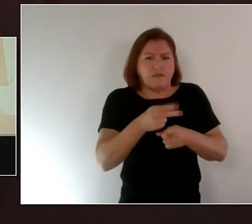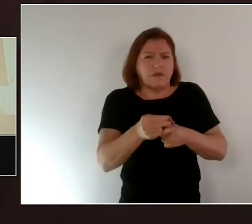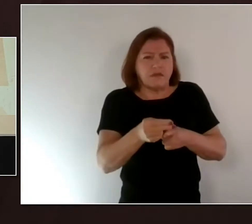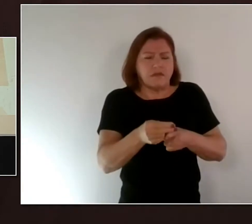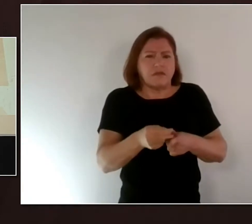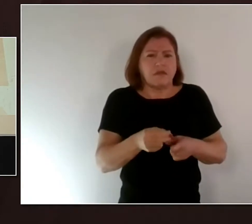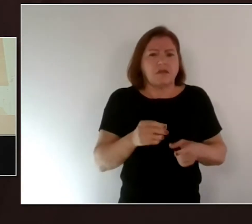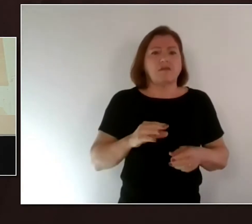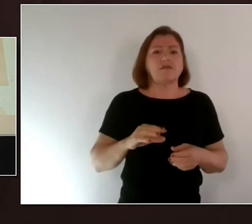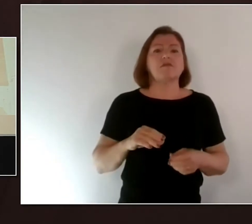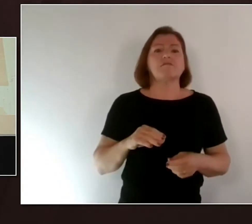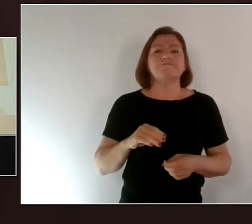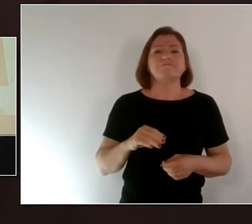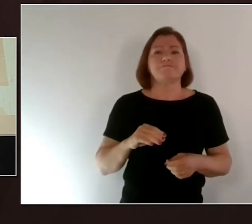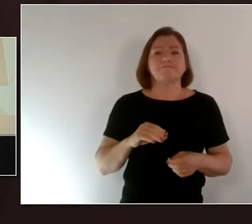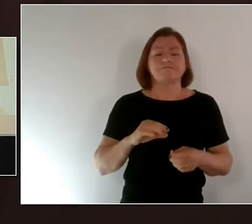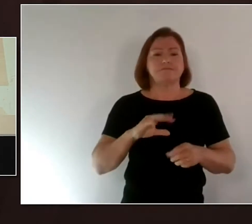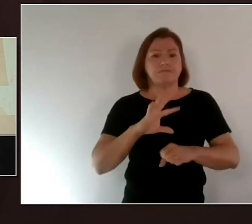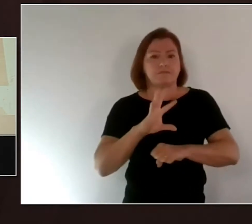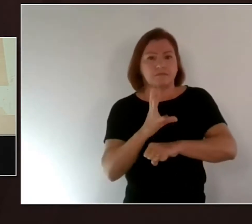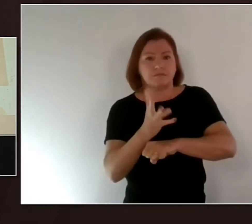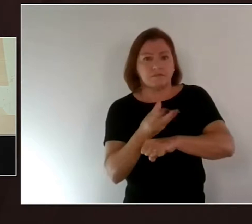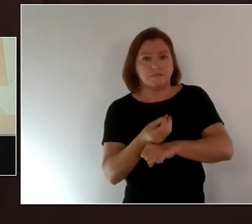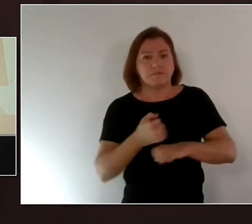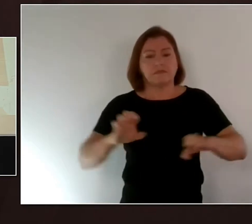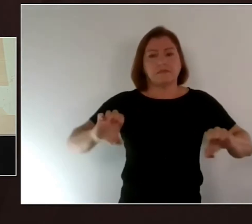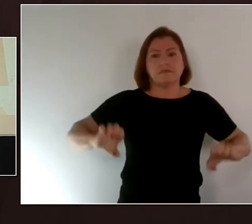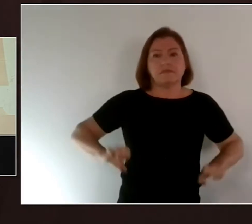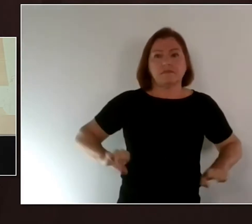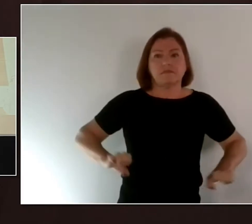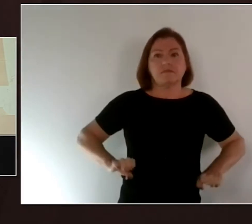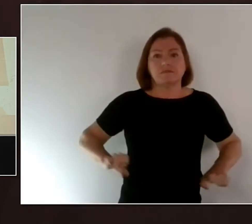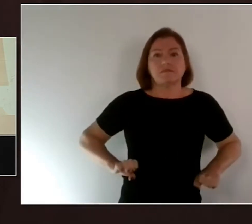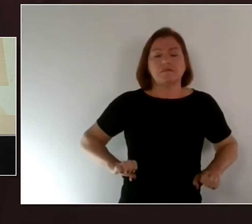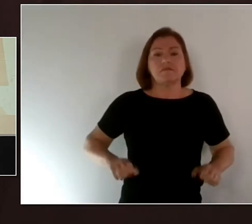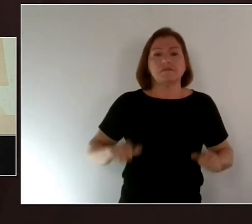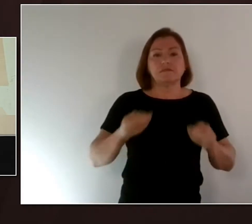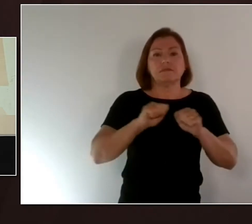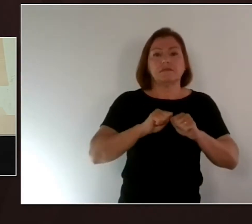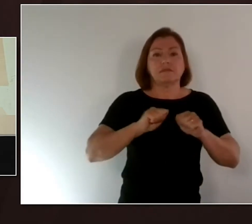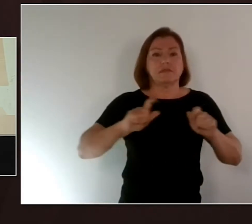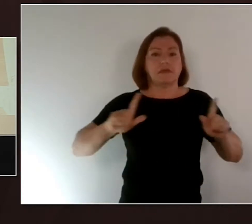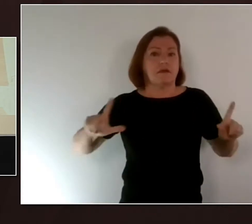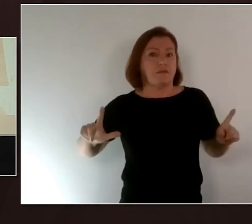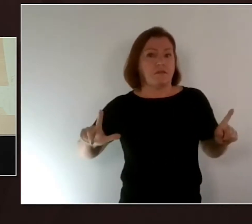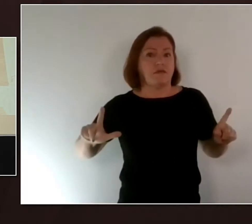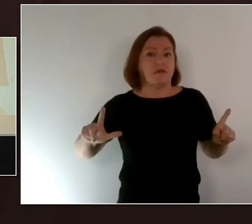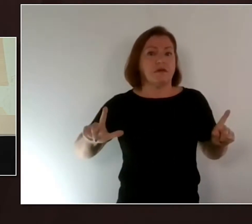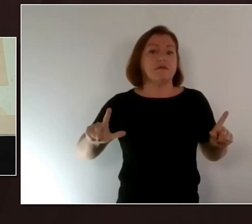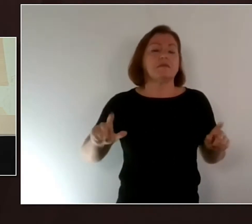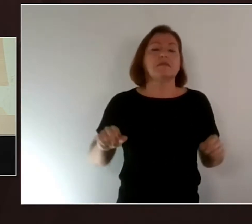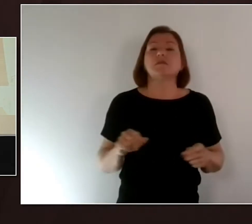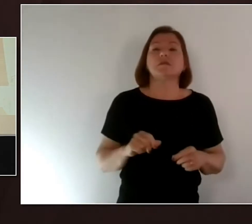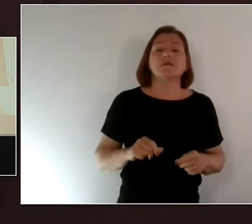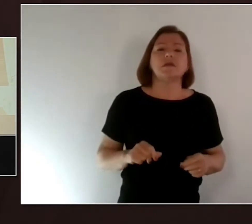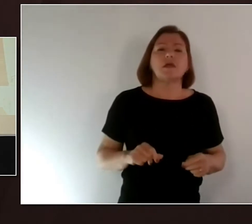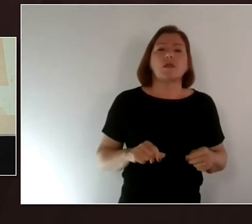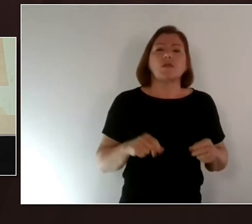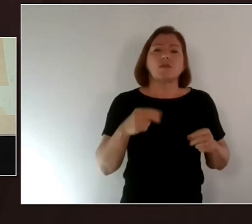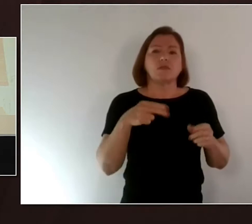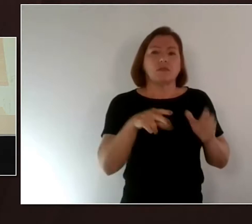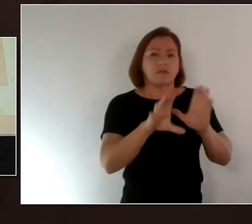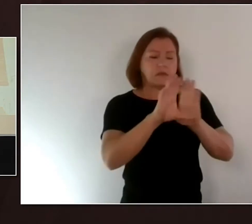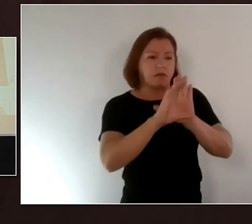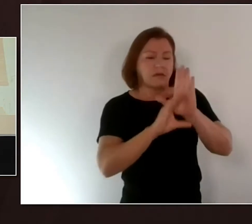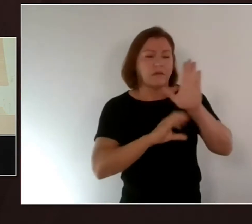leitura bíblica é Apocalipse 2, versículo 11. Eu já várias